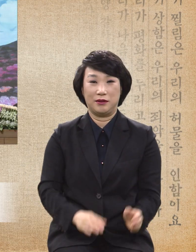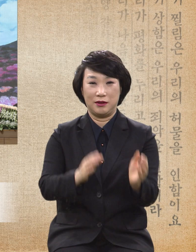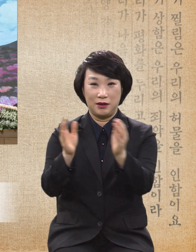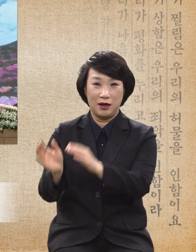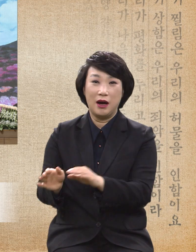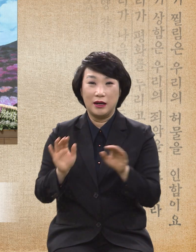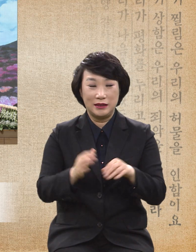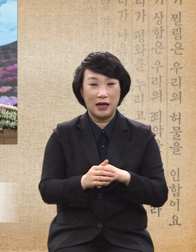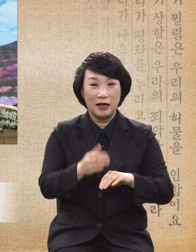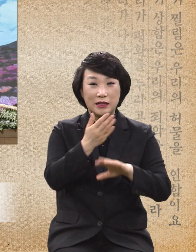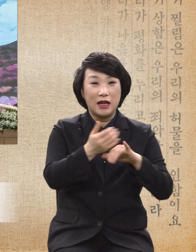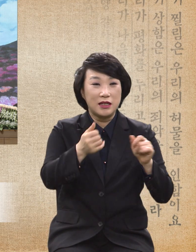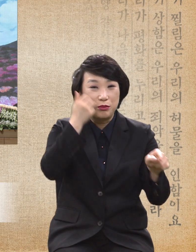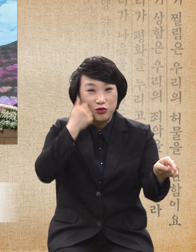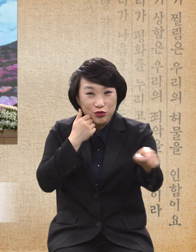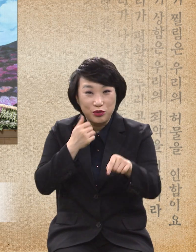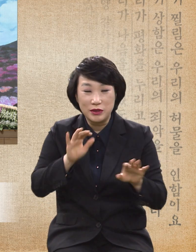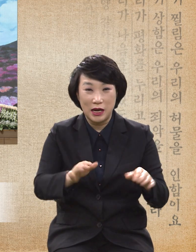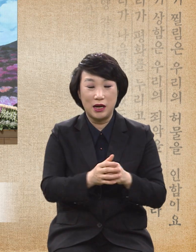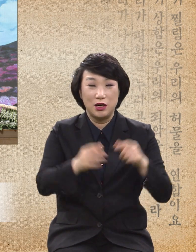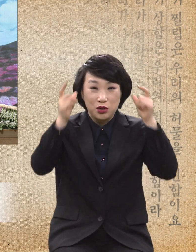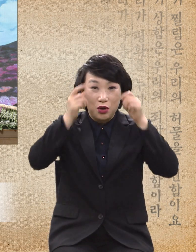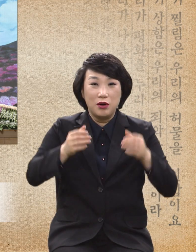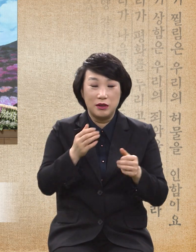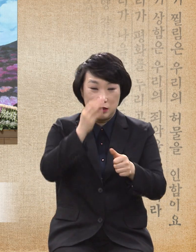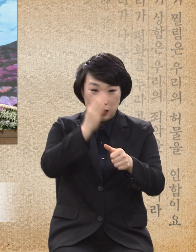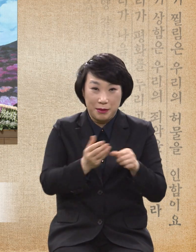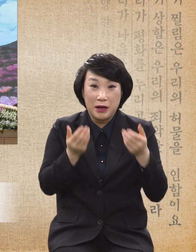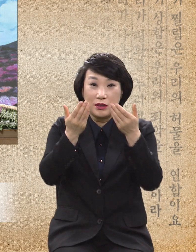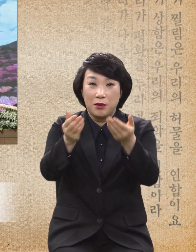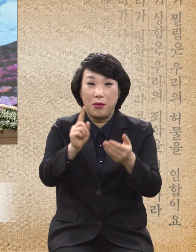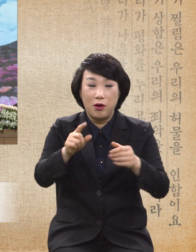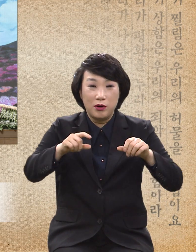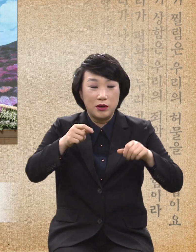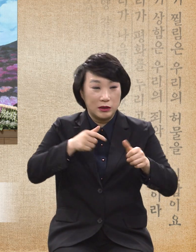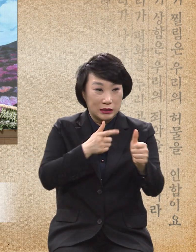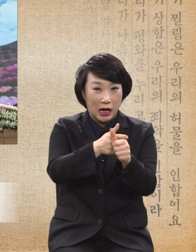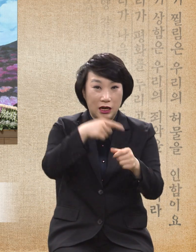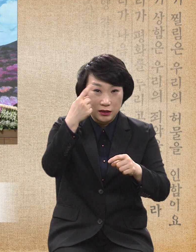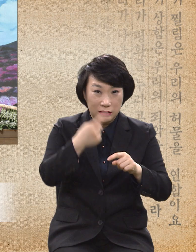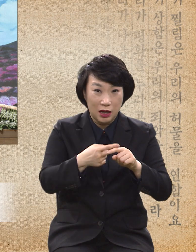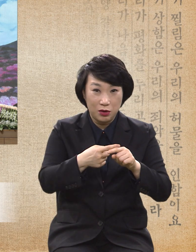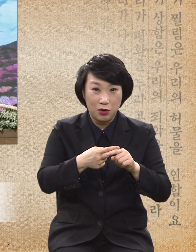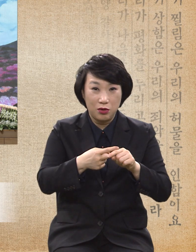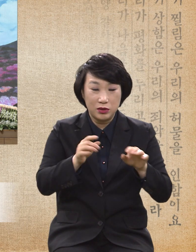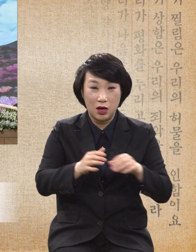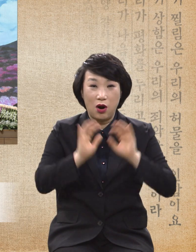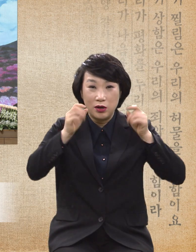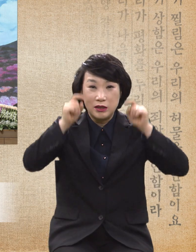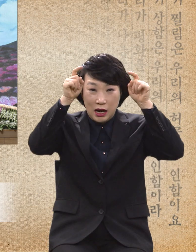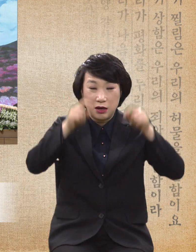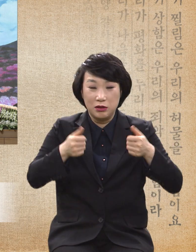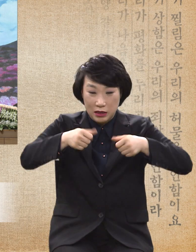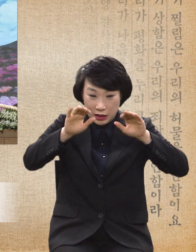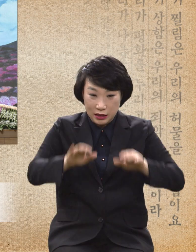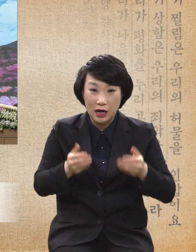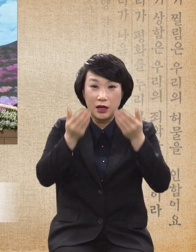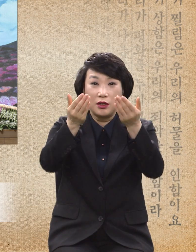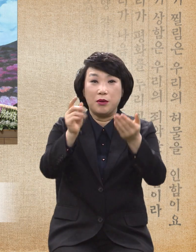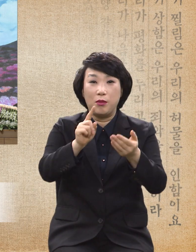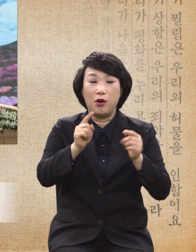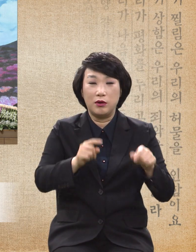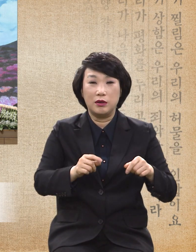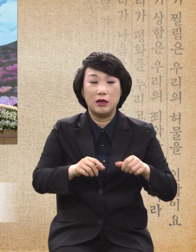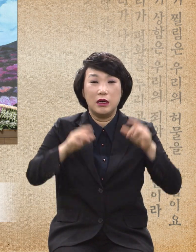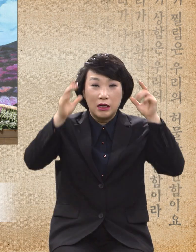다른 사람은 어떻게 보느냐? 읽어봐. 소를 잡아 드리는 것은 살인함과 다름이 없고 어린 양으로 제사 드리는